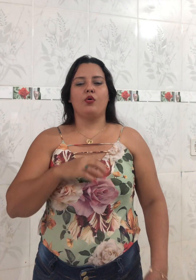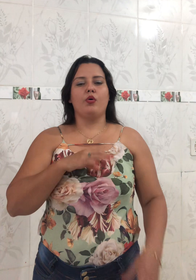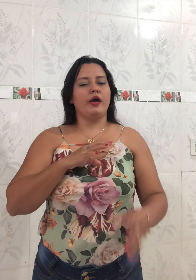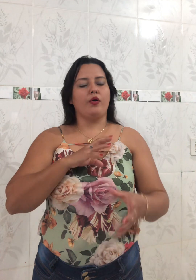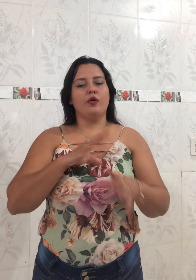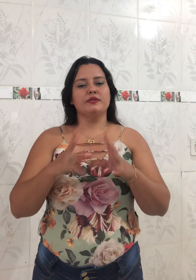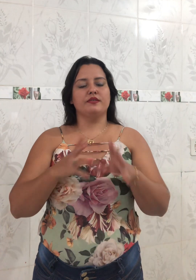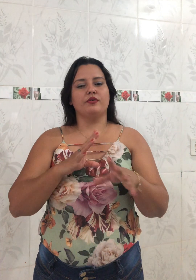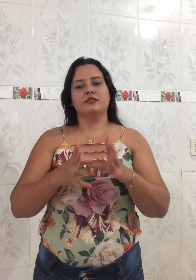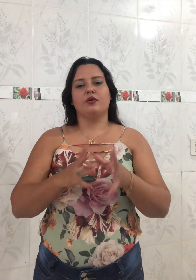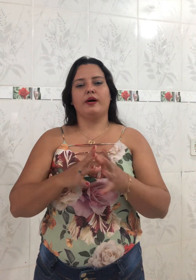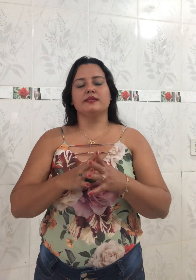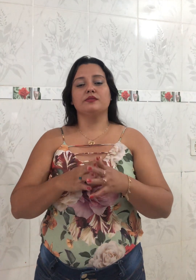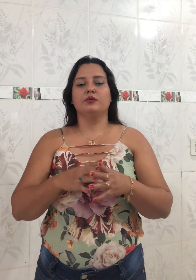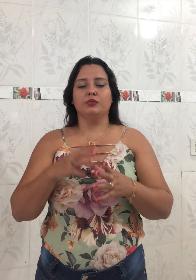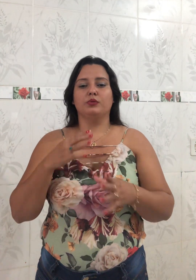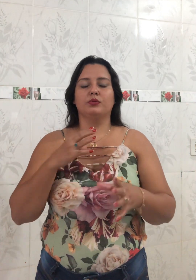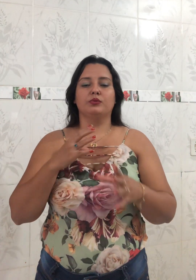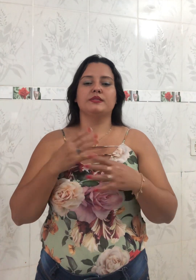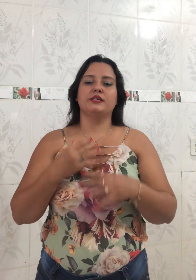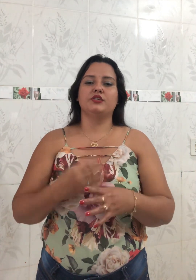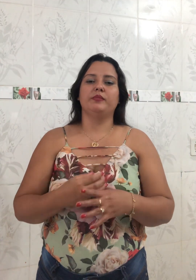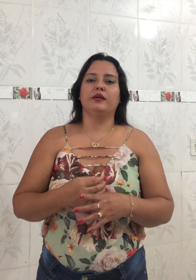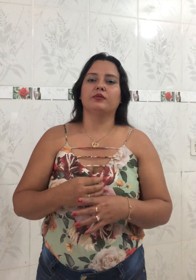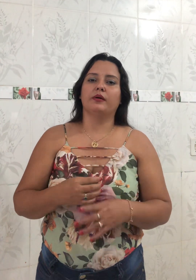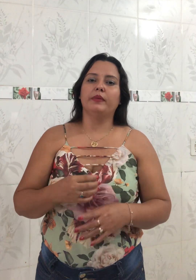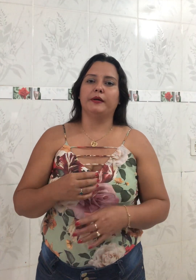é como se fosse quase no sentimento também.